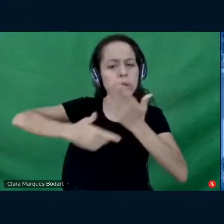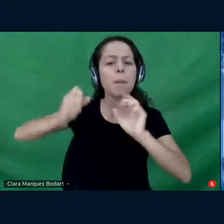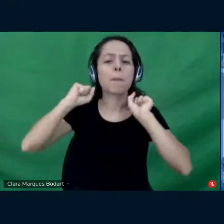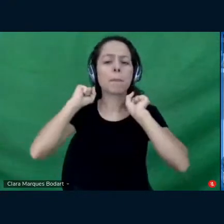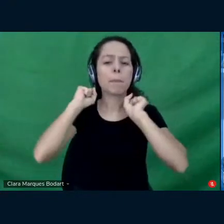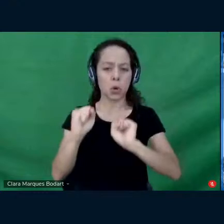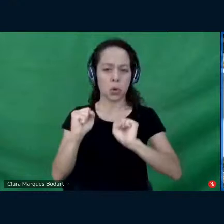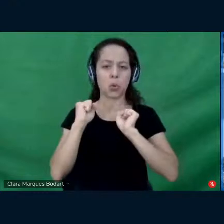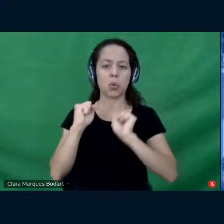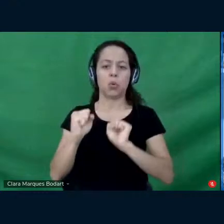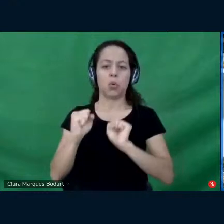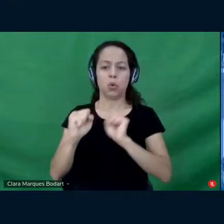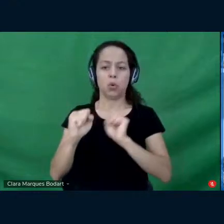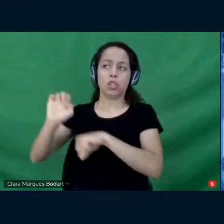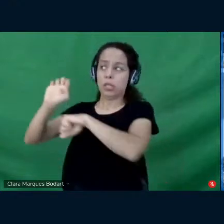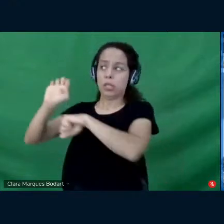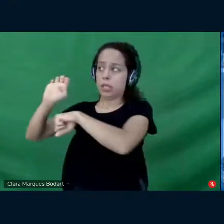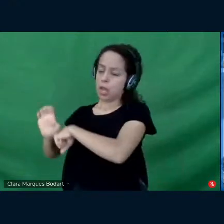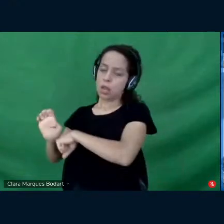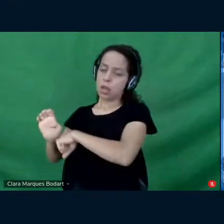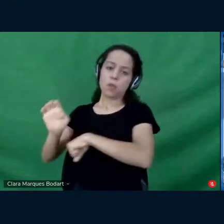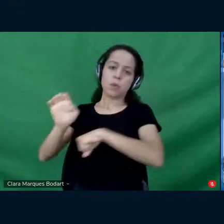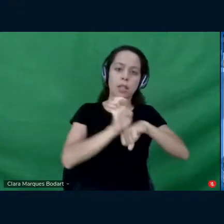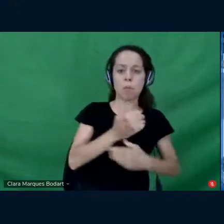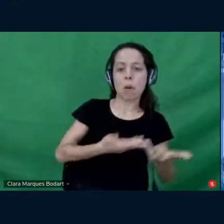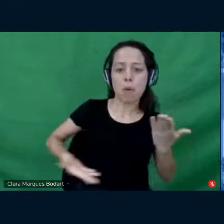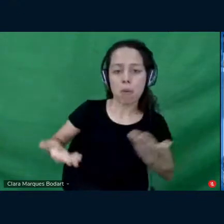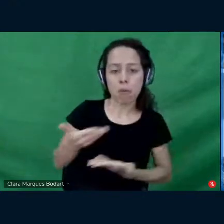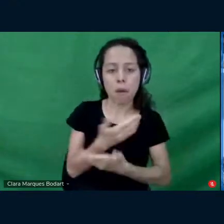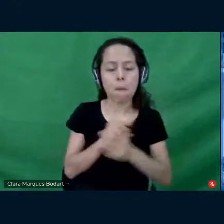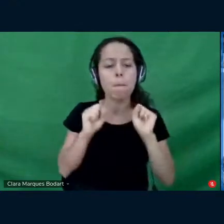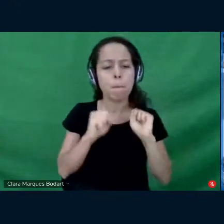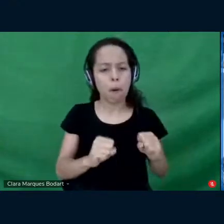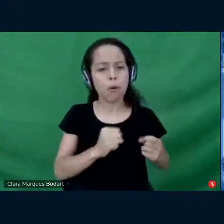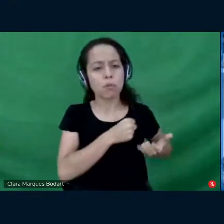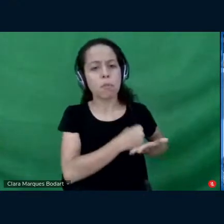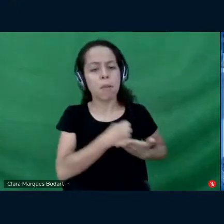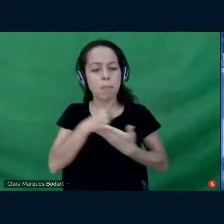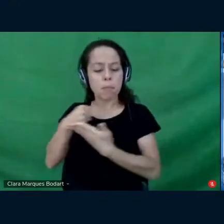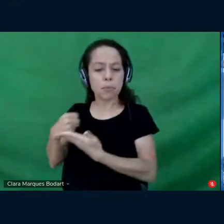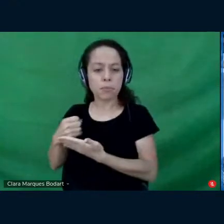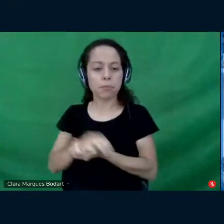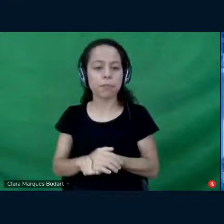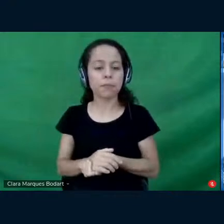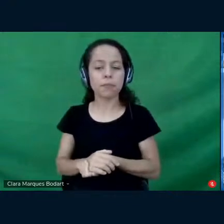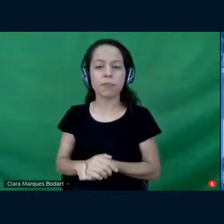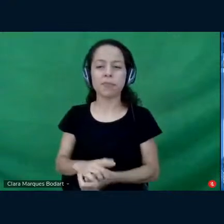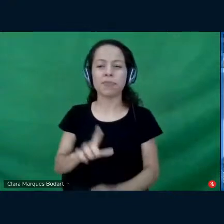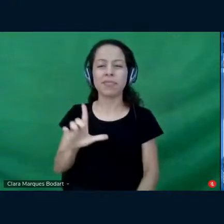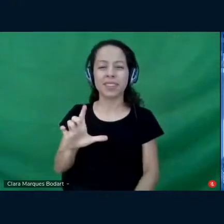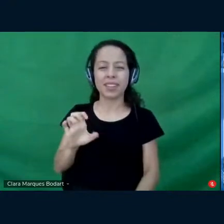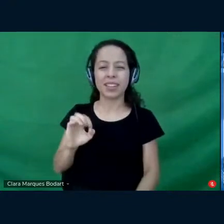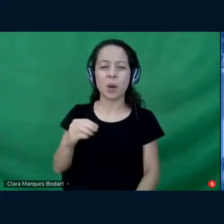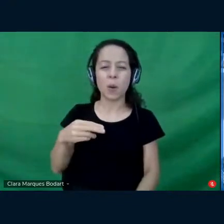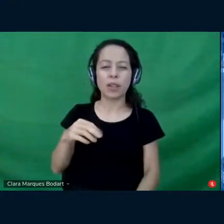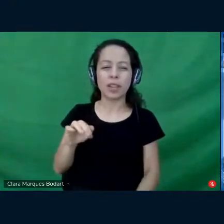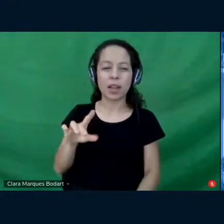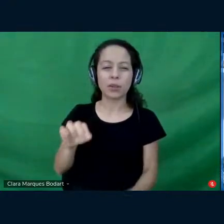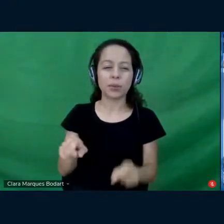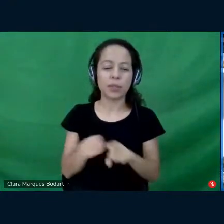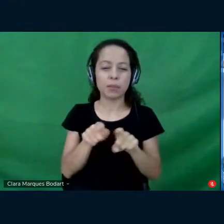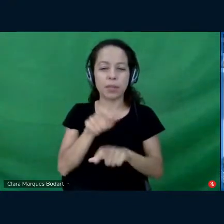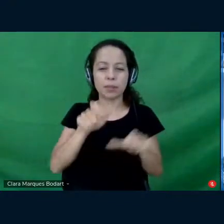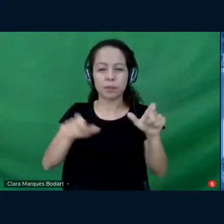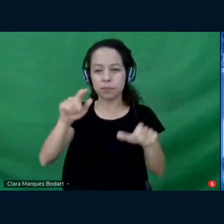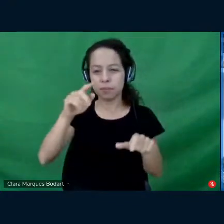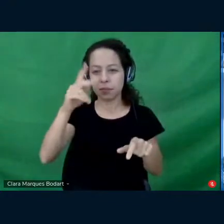vista a qualidade da oferta. Então, por exemplo, o Leonardo e todas as pessoas, né? No primeiro governo